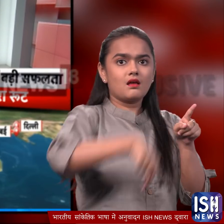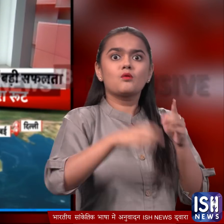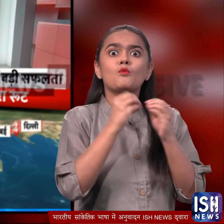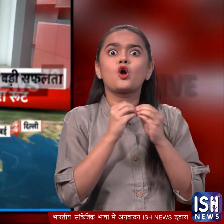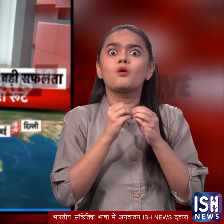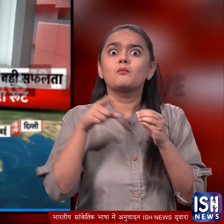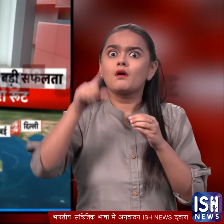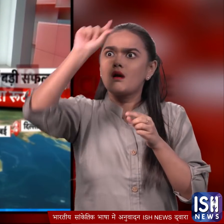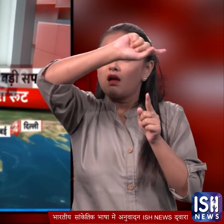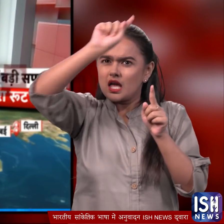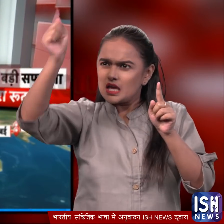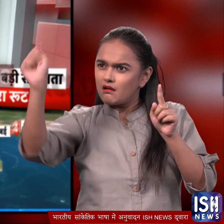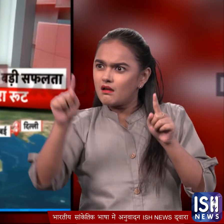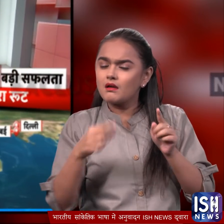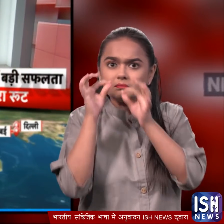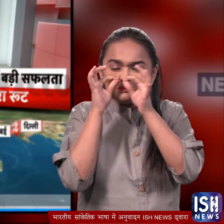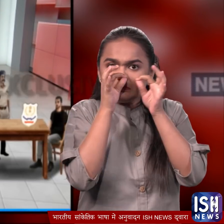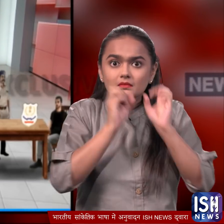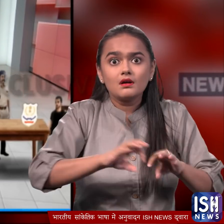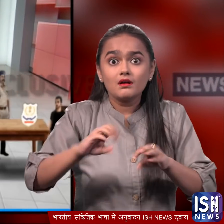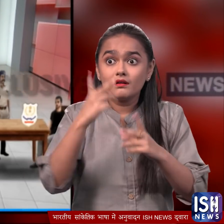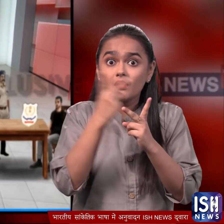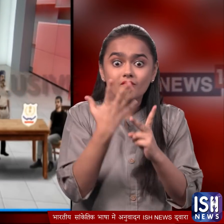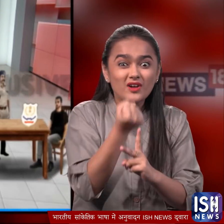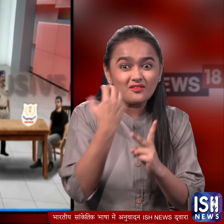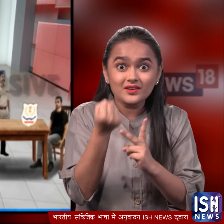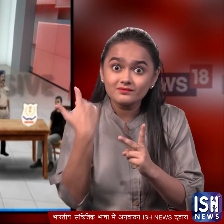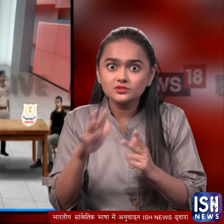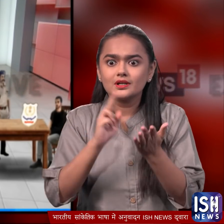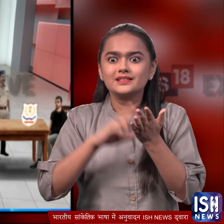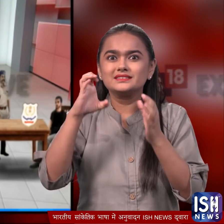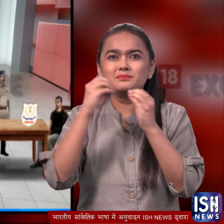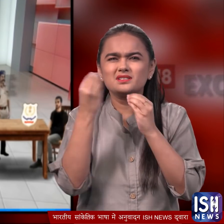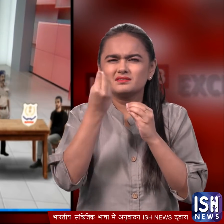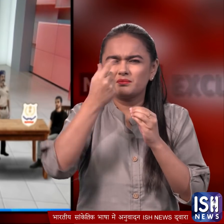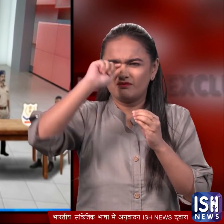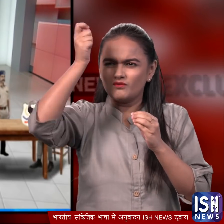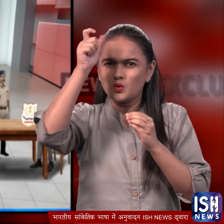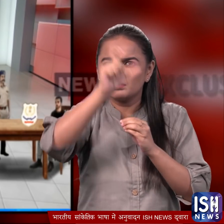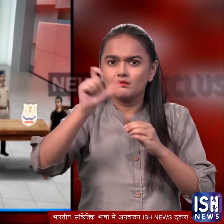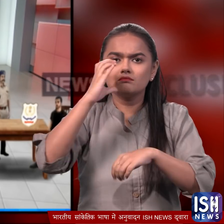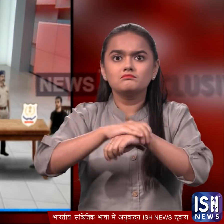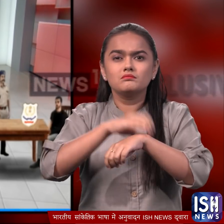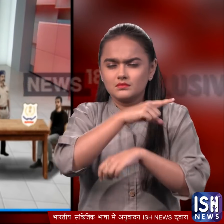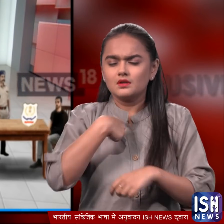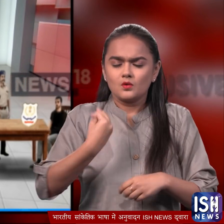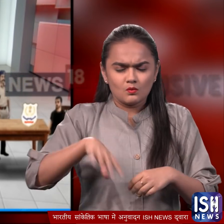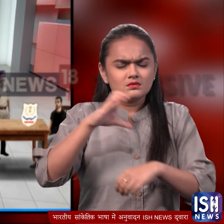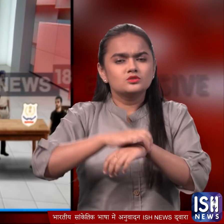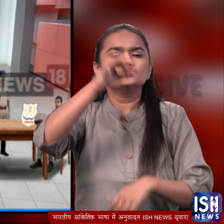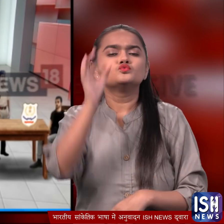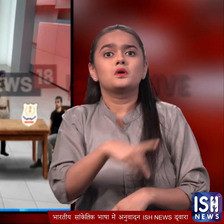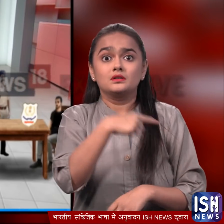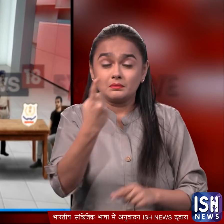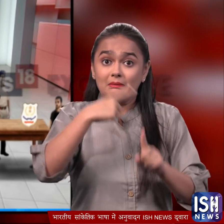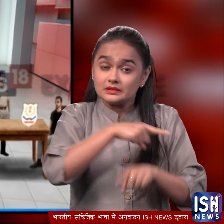तक ड्रग्स की खेप भेजी जाती थी। इन दोनों रूट का पता चलने के बाद एनसीबी ने कुछ विदेशी ड्रग्स तस्करों को भी पकड़ने का दावा किया है।